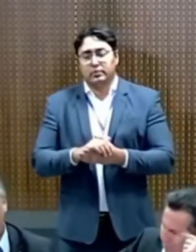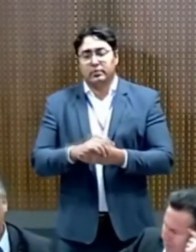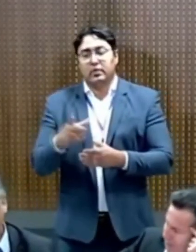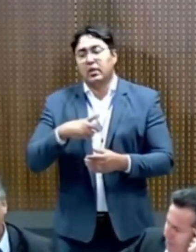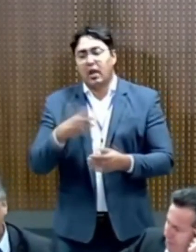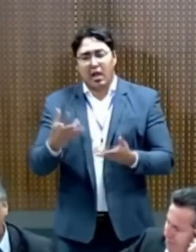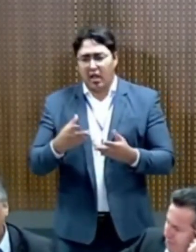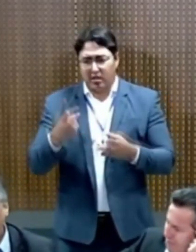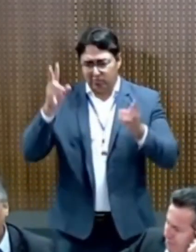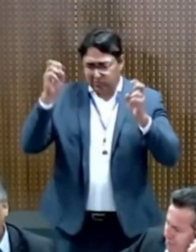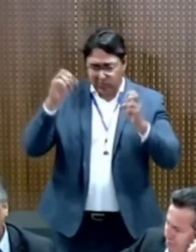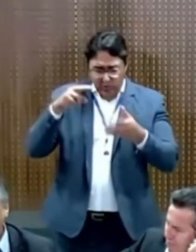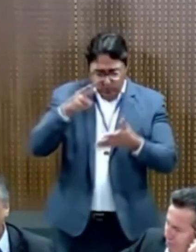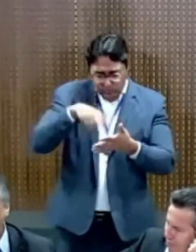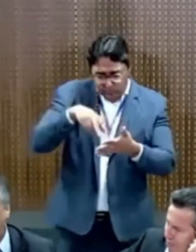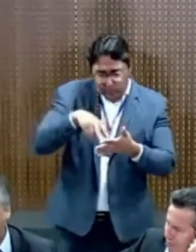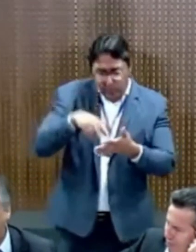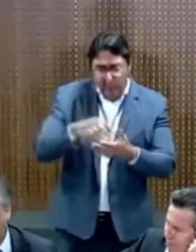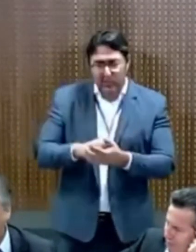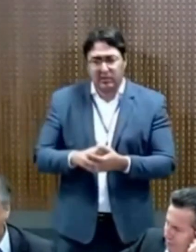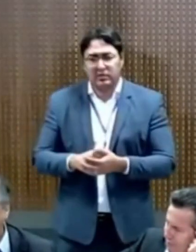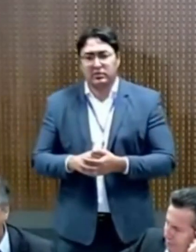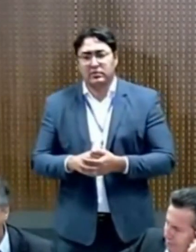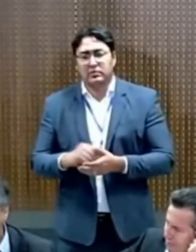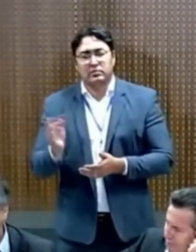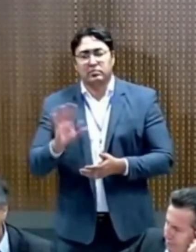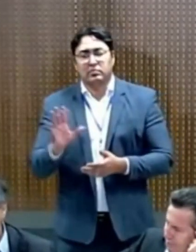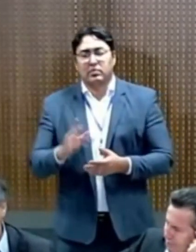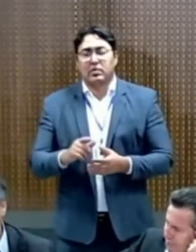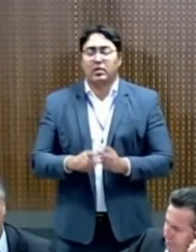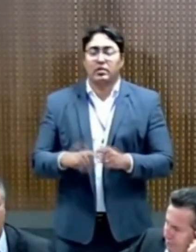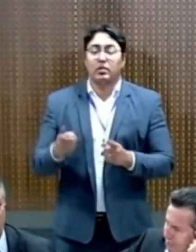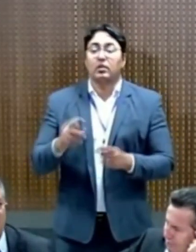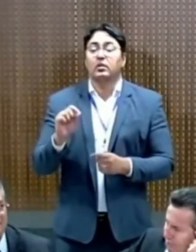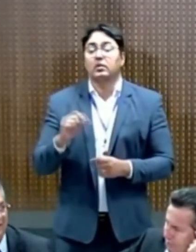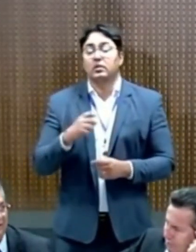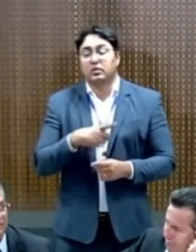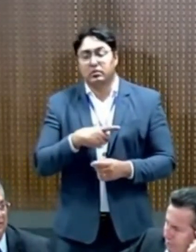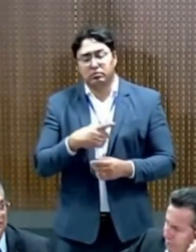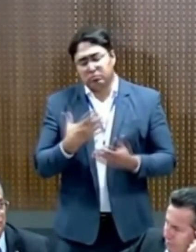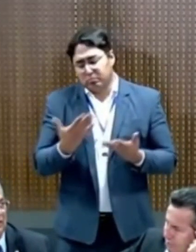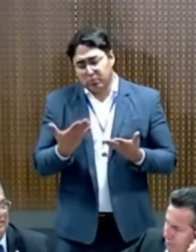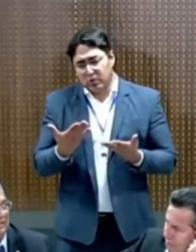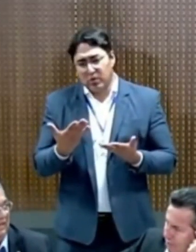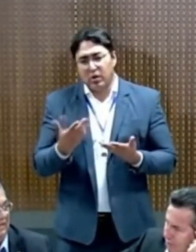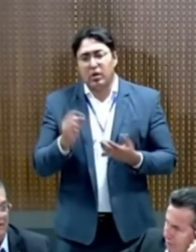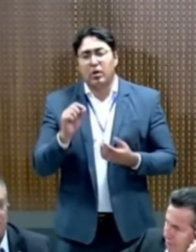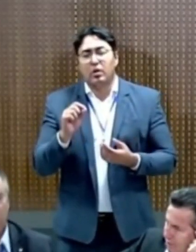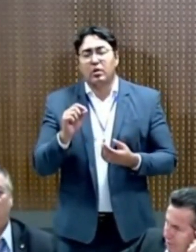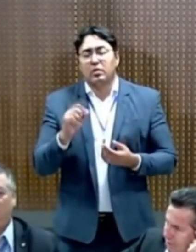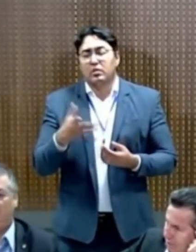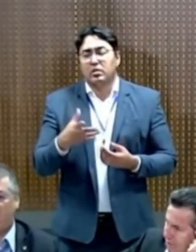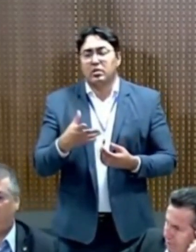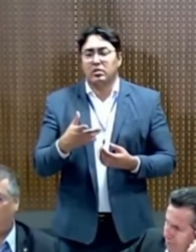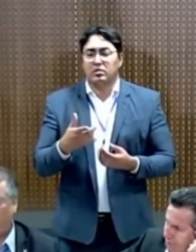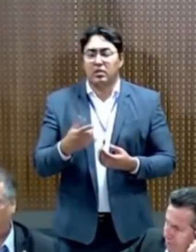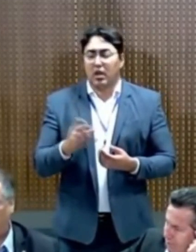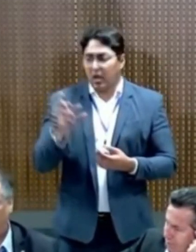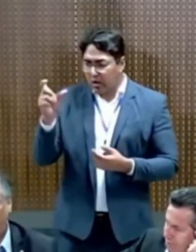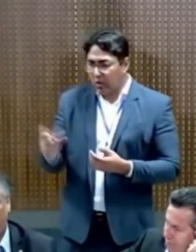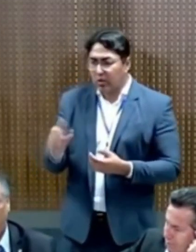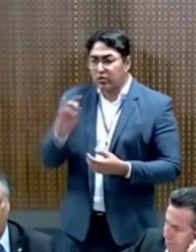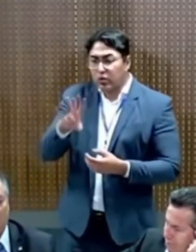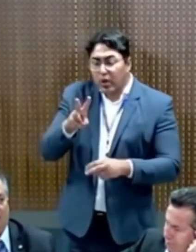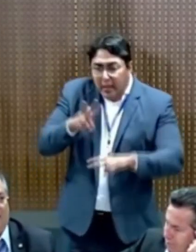hoje eh desapartar ou afastada de certos preceitos entre os quais é da individualização da